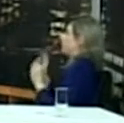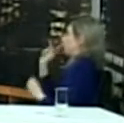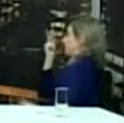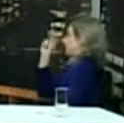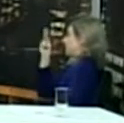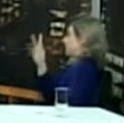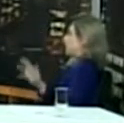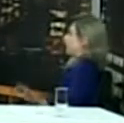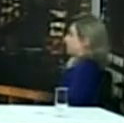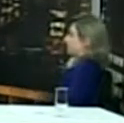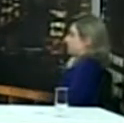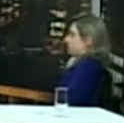tua história.